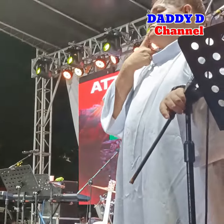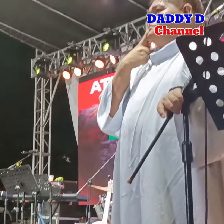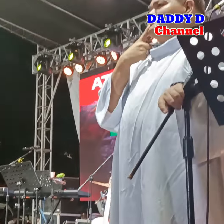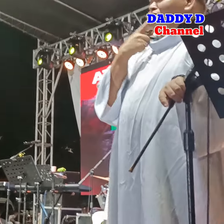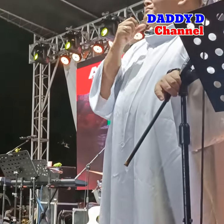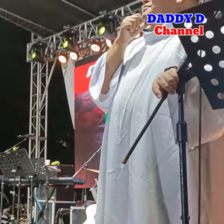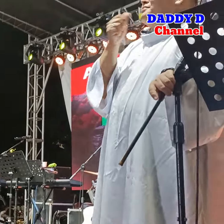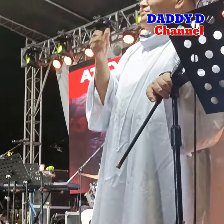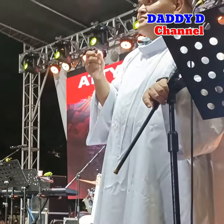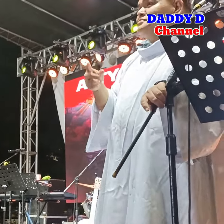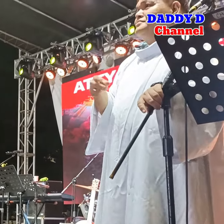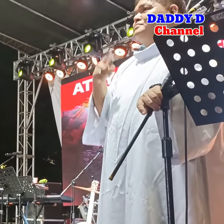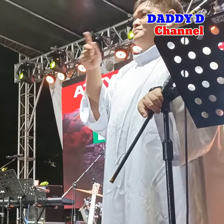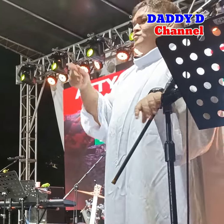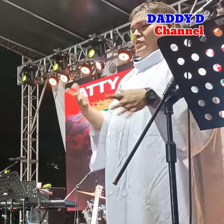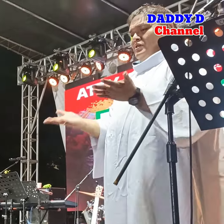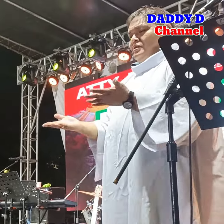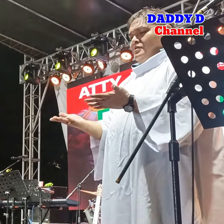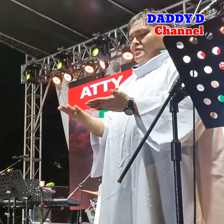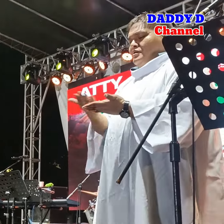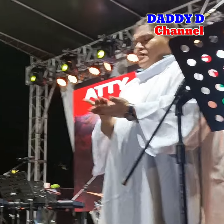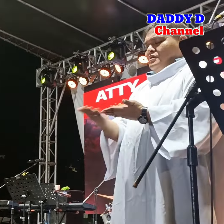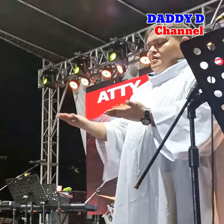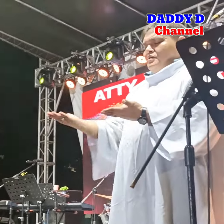Paano kayo maniniwala? Asan na yung kaso?